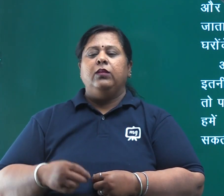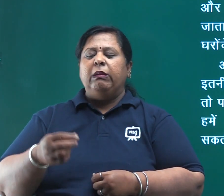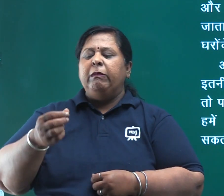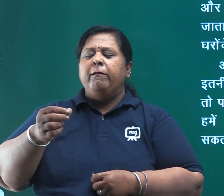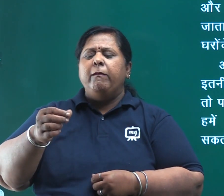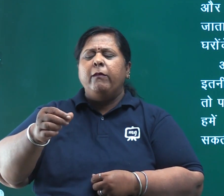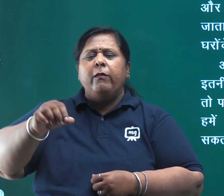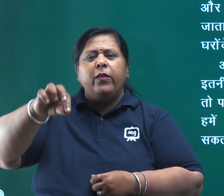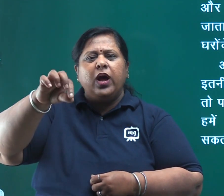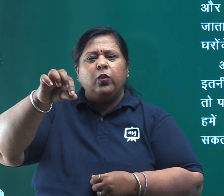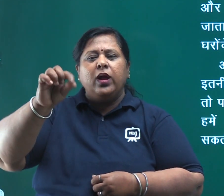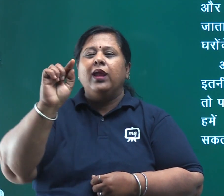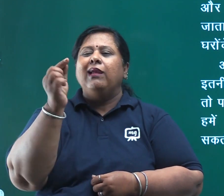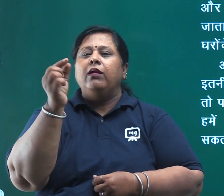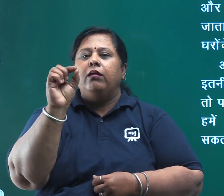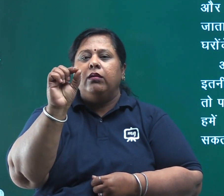बालू का एक कण